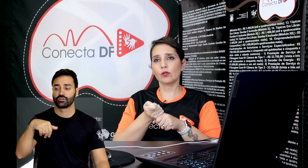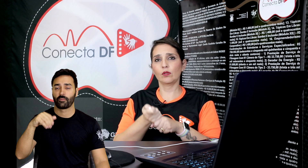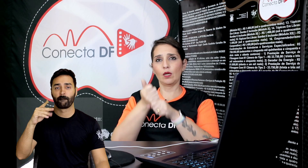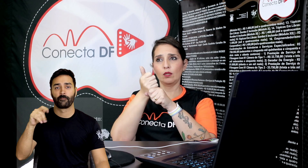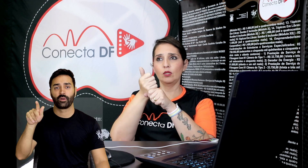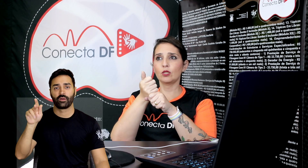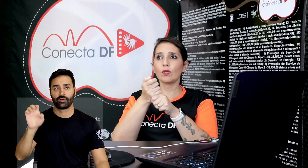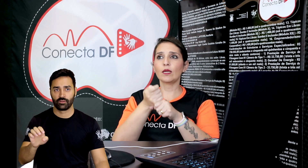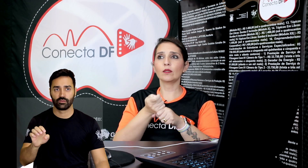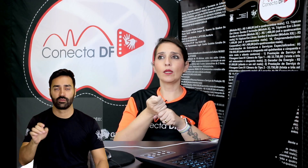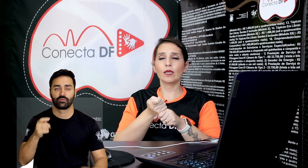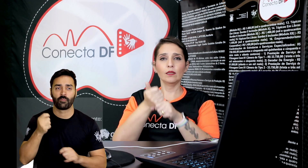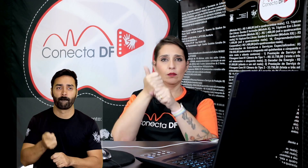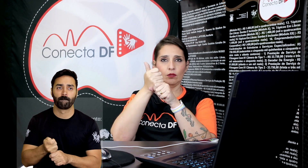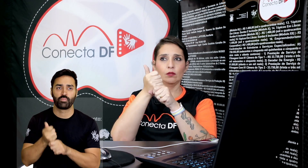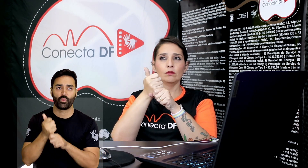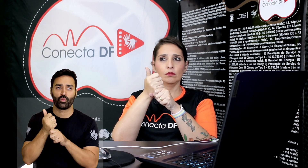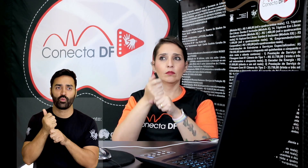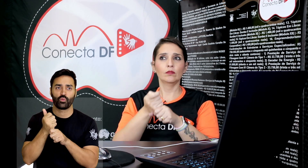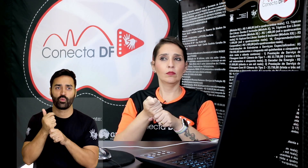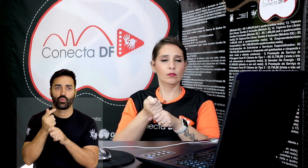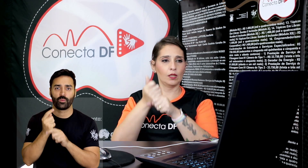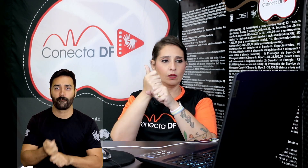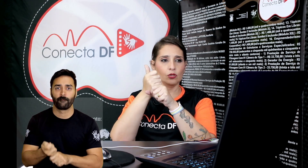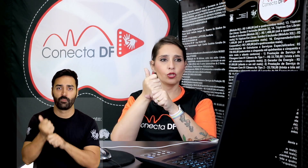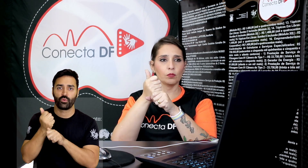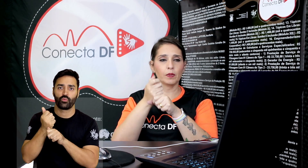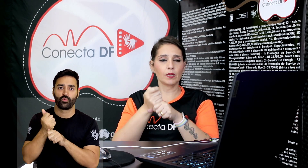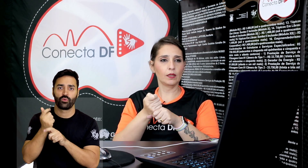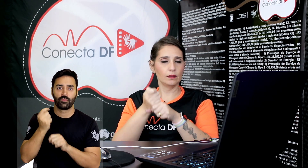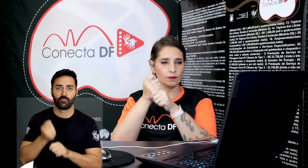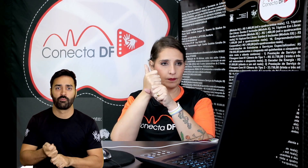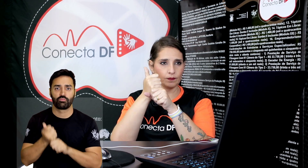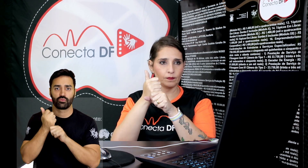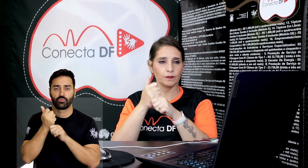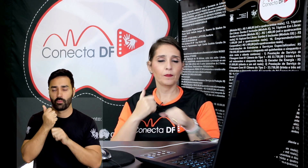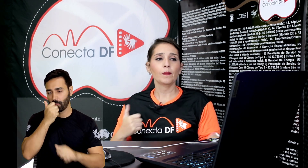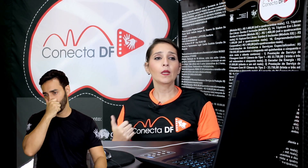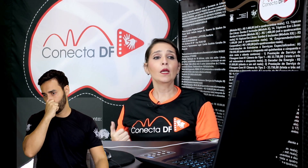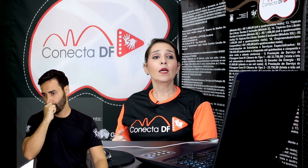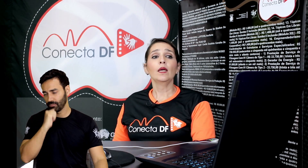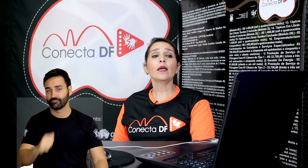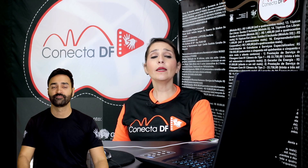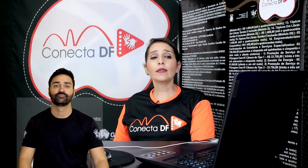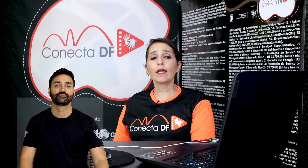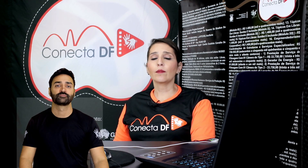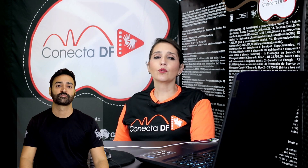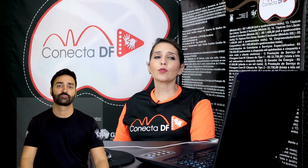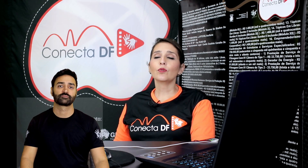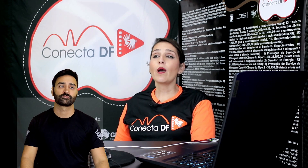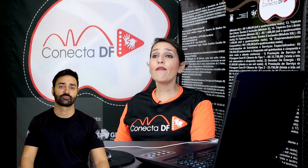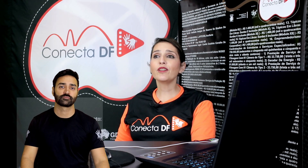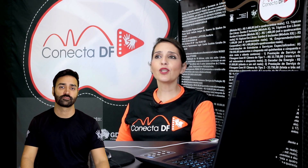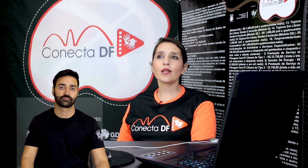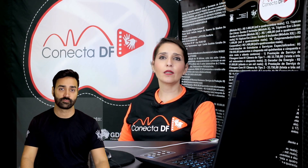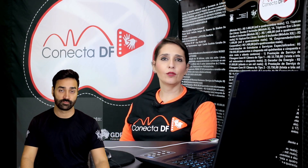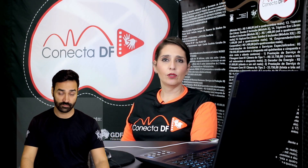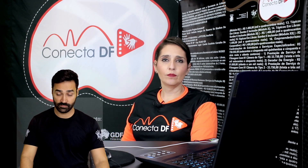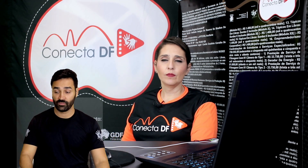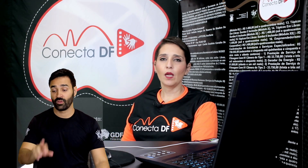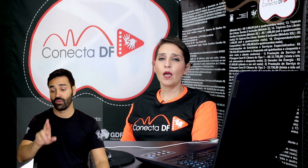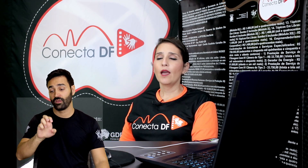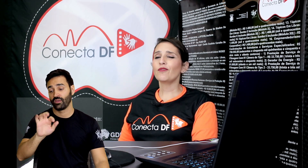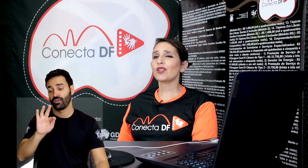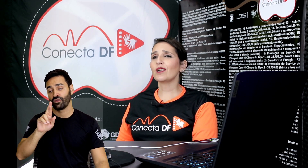é o estourando, né? Tá? Champanhe. E aí temos o